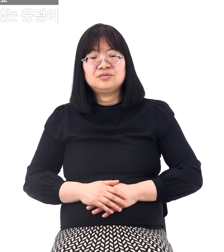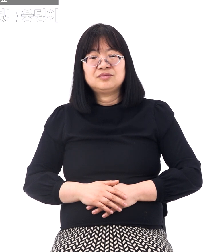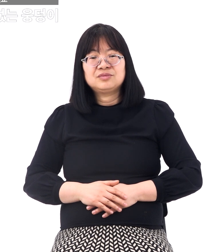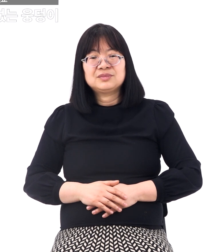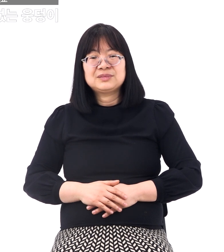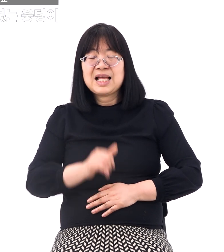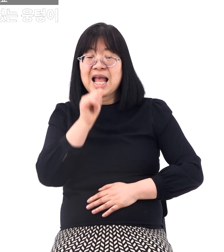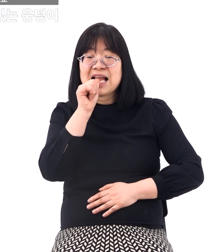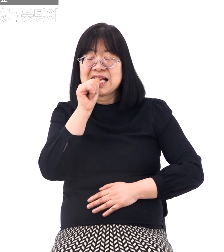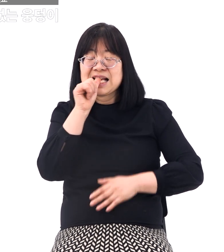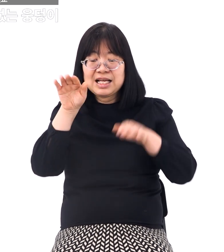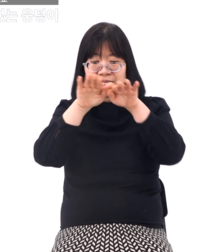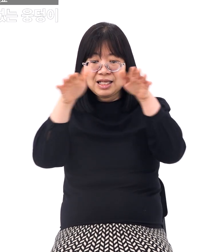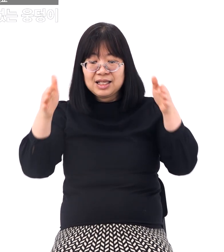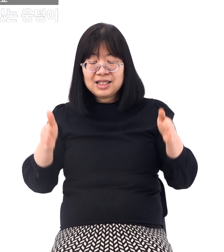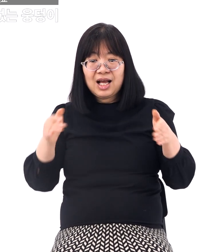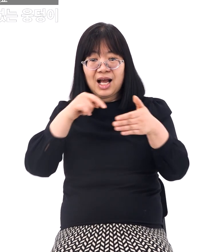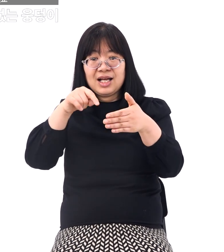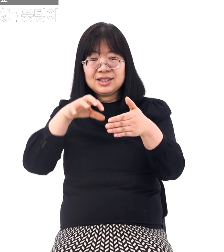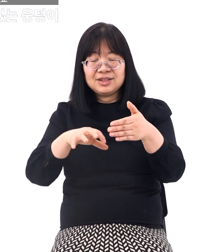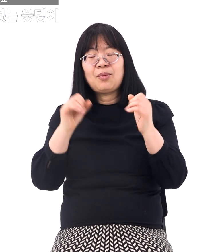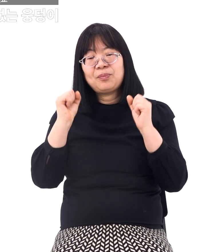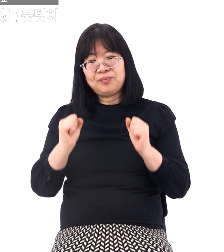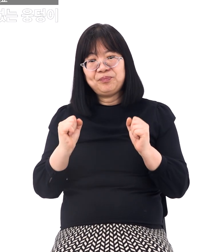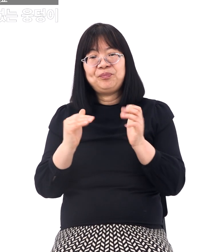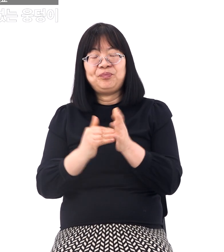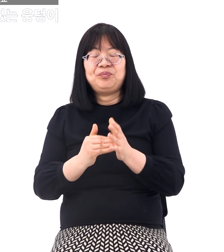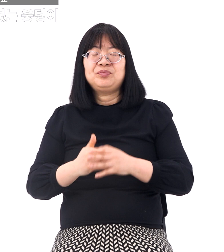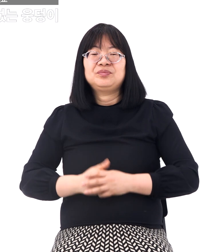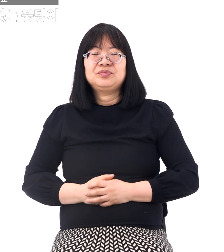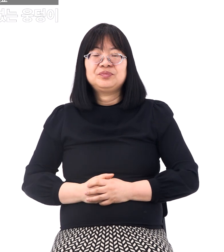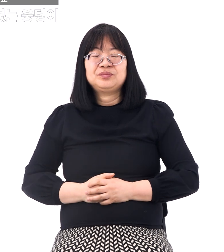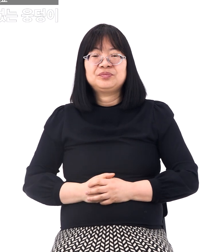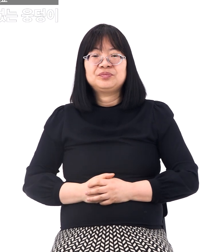컨테이너 박스에서 이제 머물게 되고